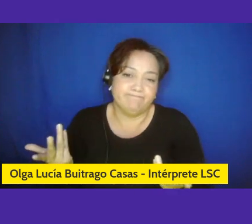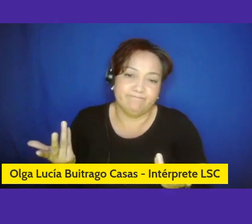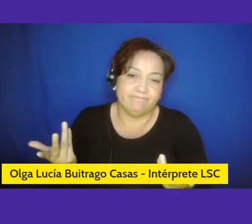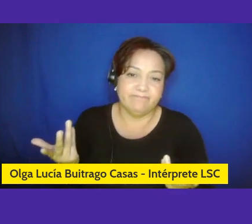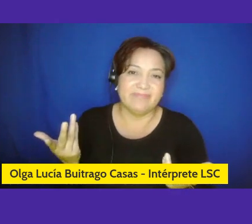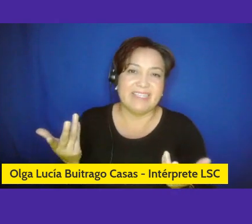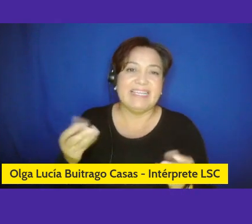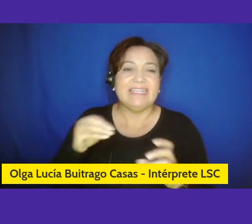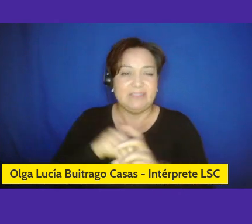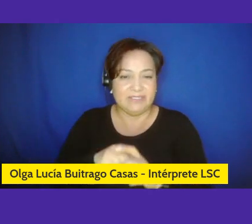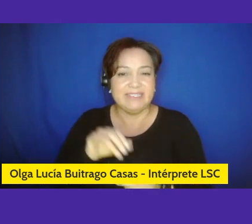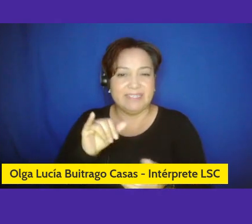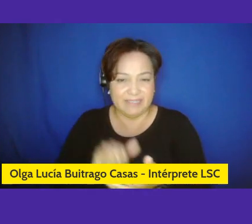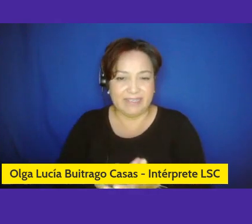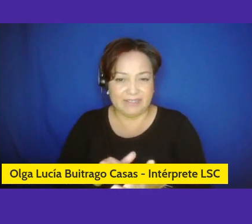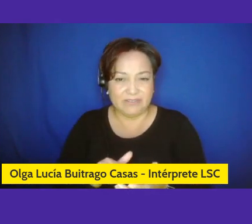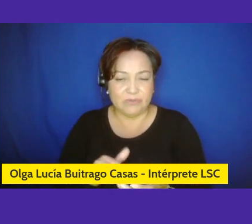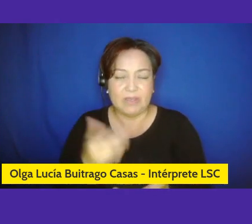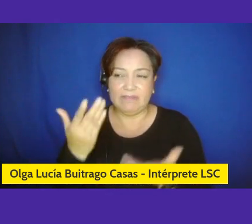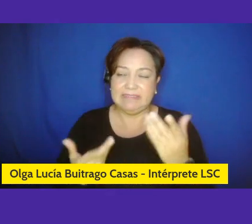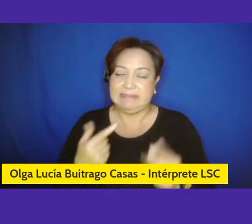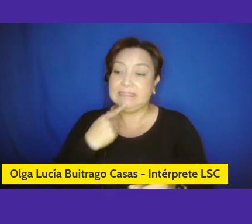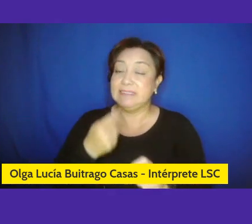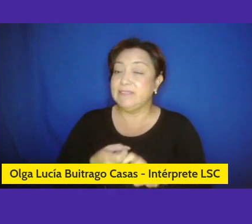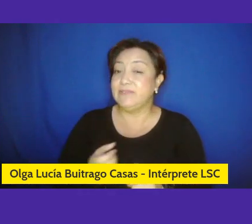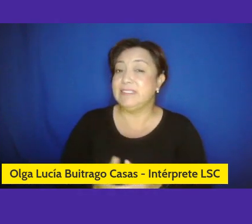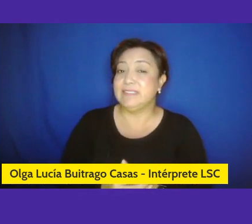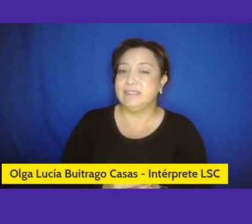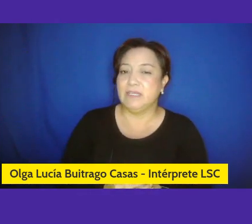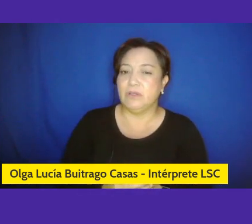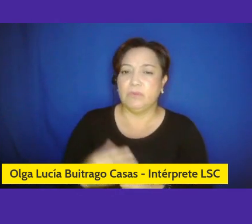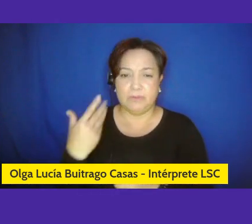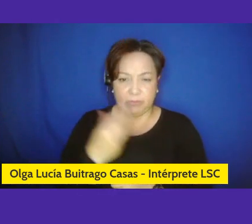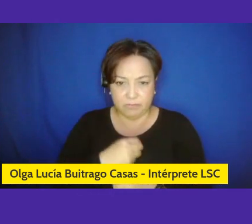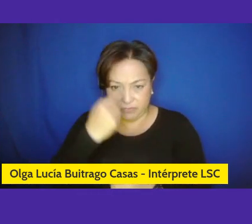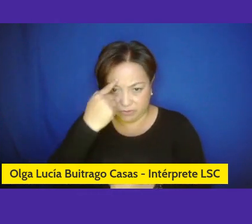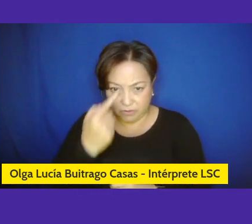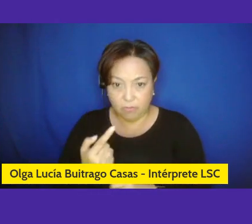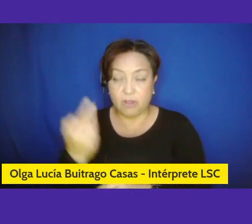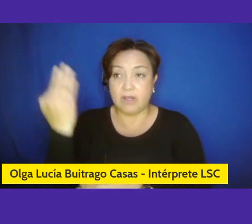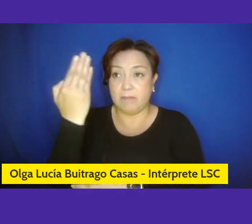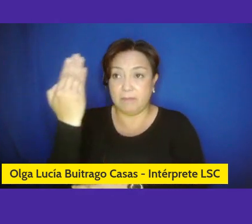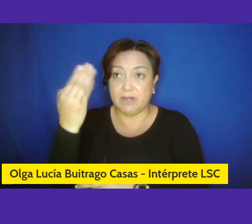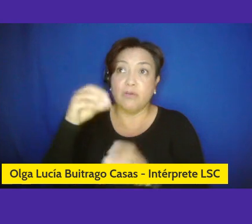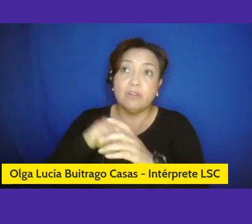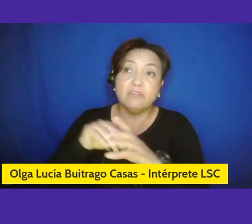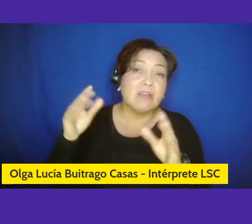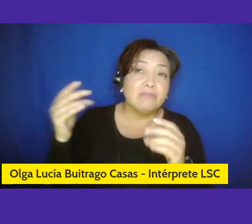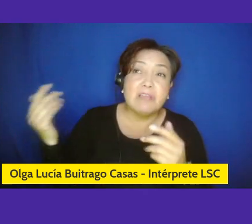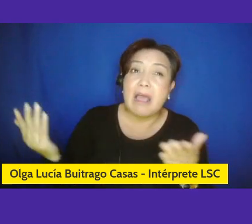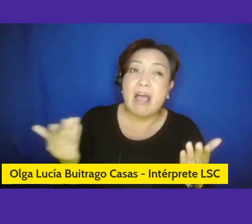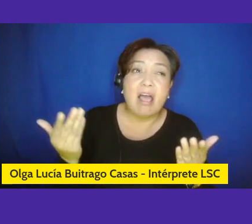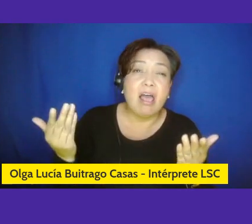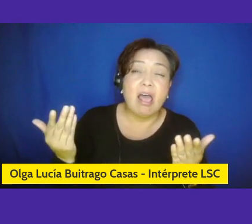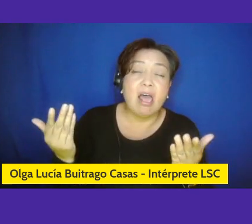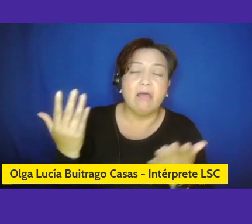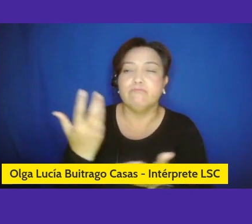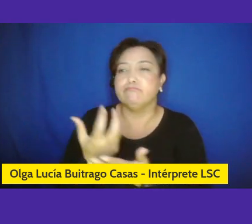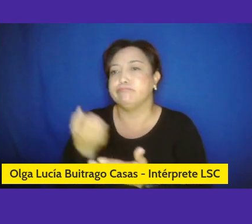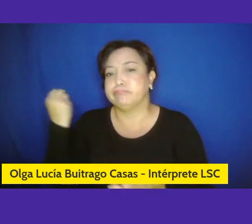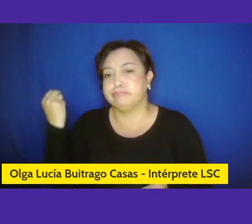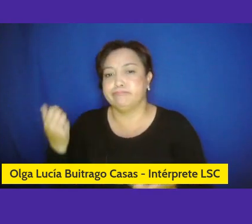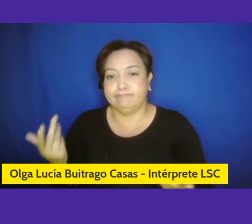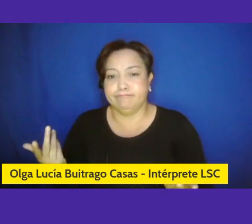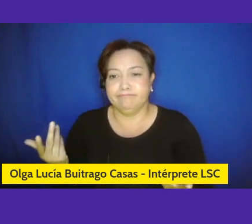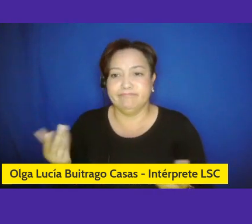Eso no juega en contra, porque cuando uno se enteró que la película está, ya se la bajaron del cine. Entonces, hay que